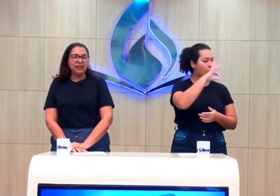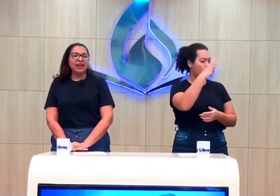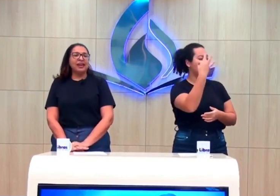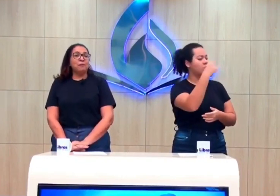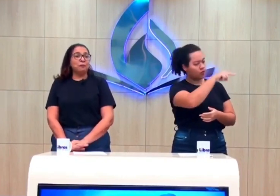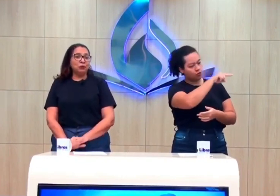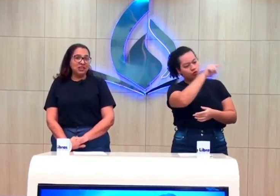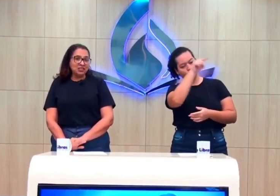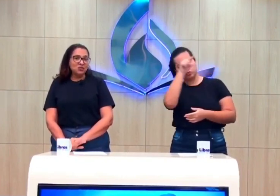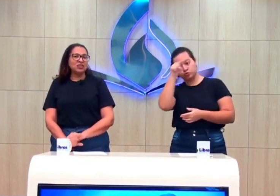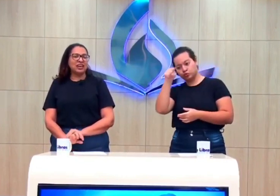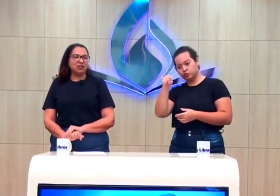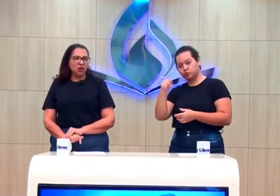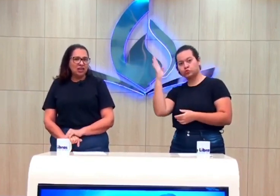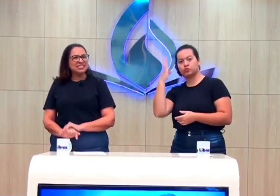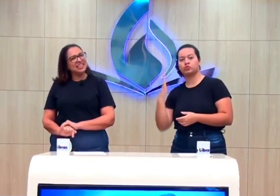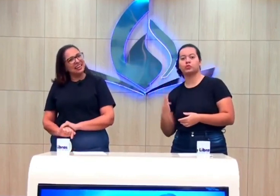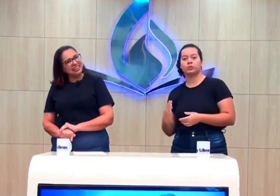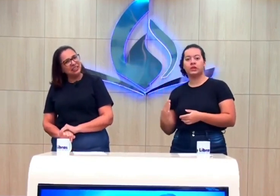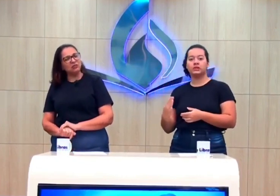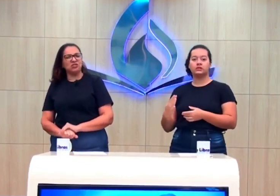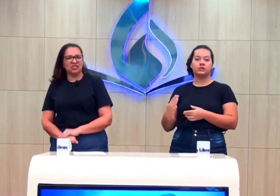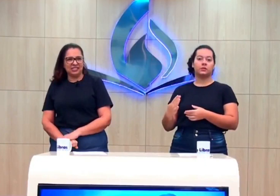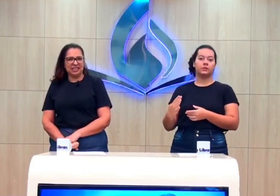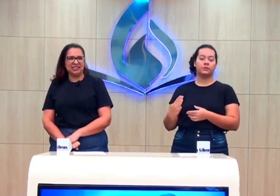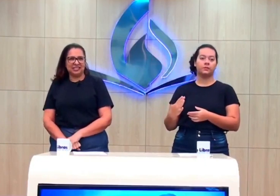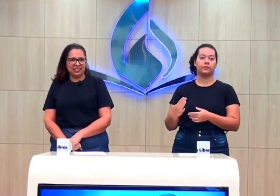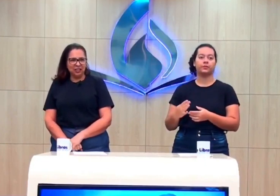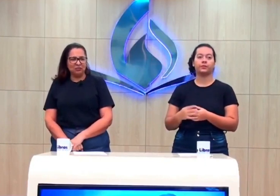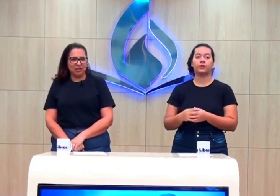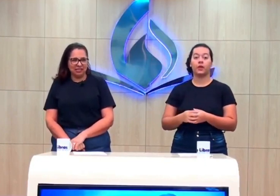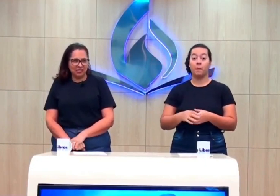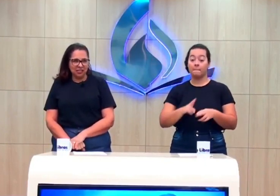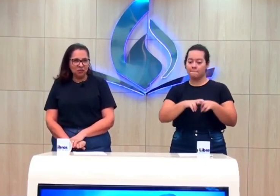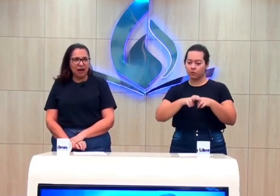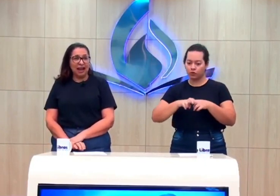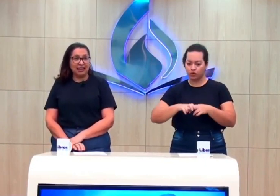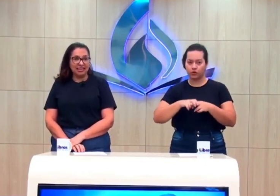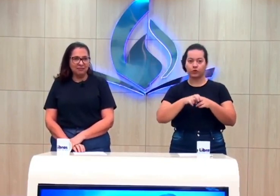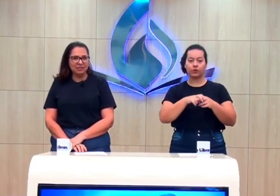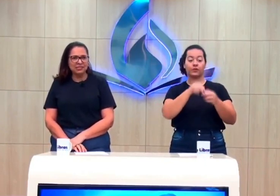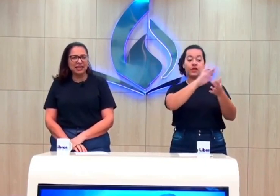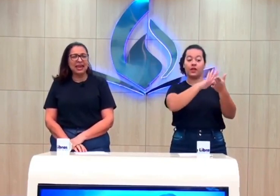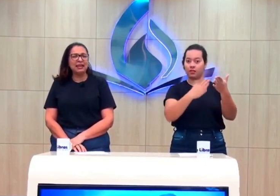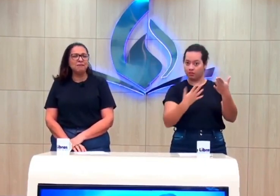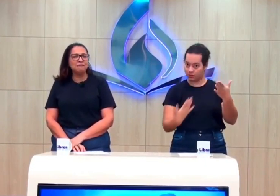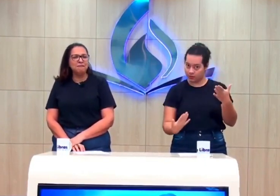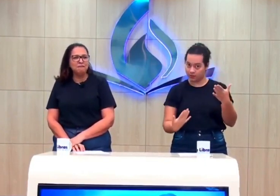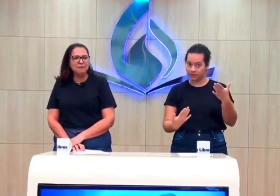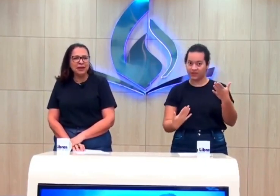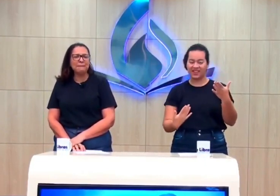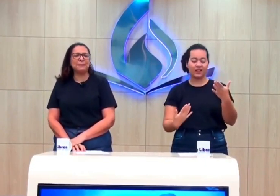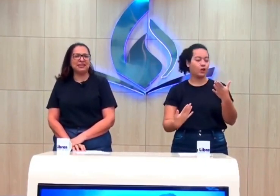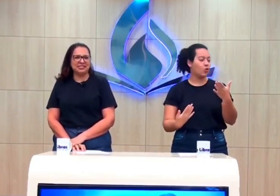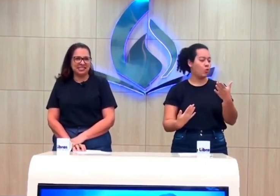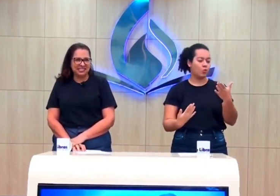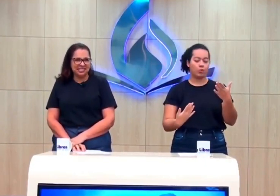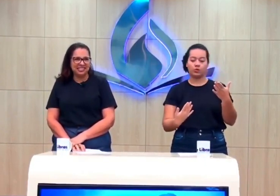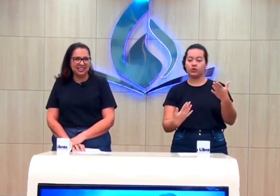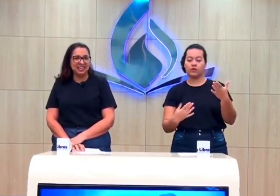França, por isso que a nossa língua de sinais aqui no Brasil, a Libras, ela é